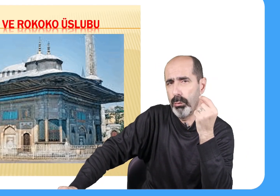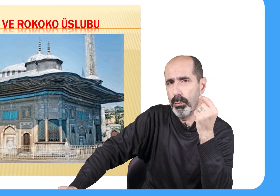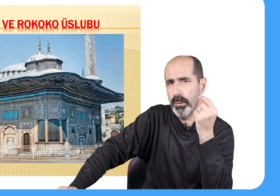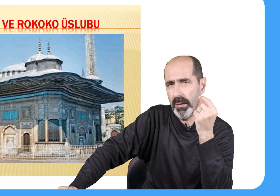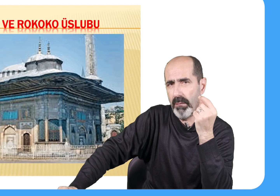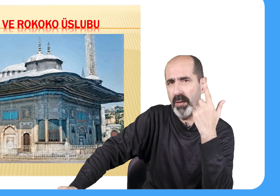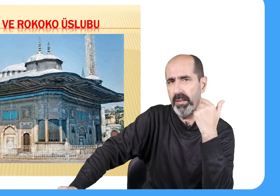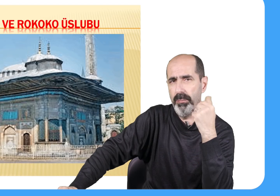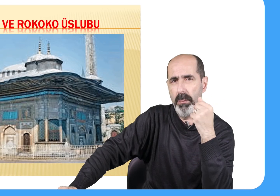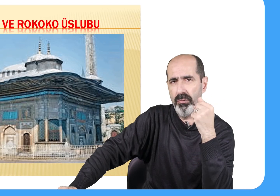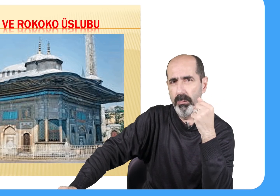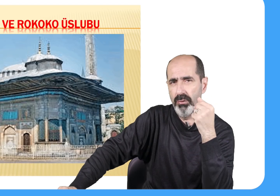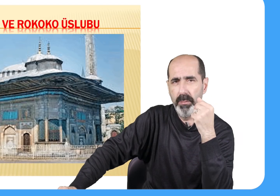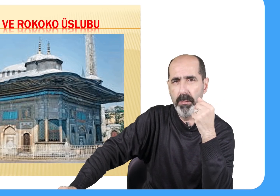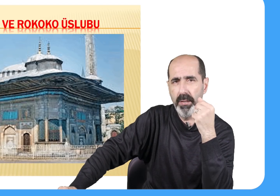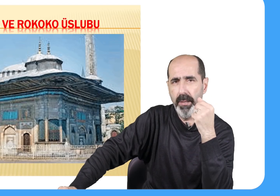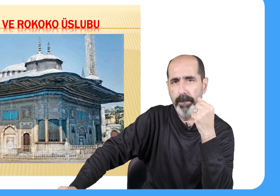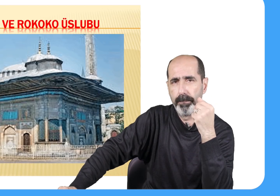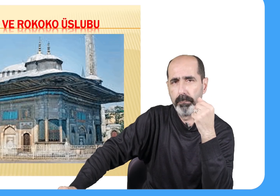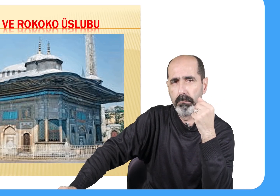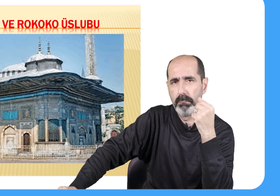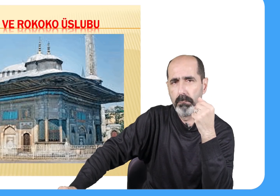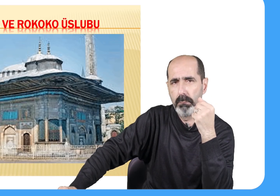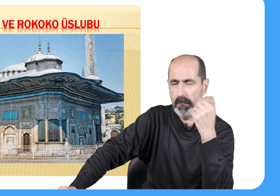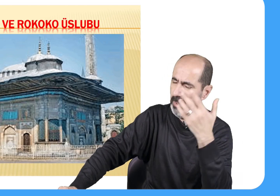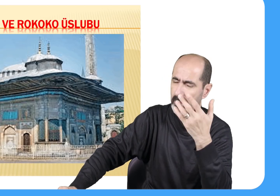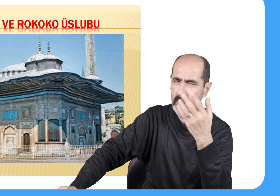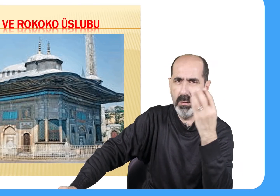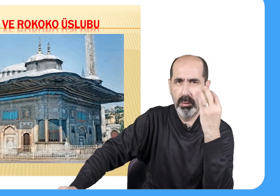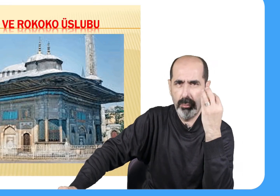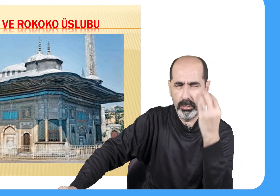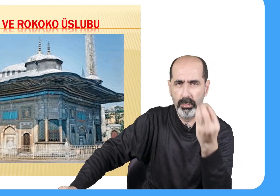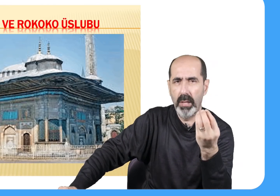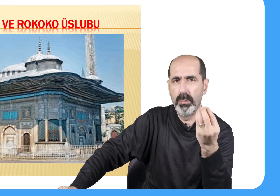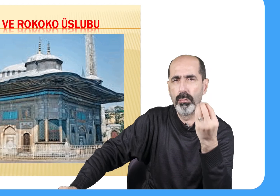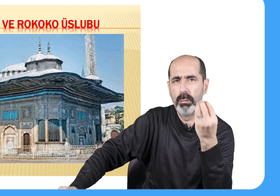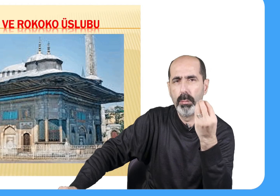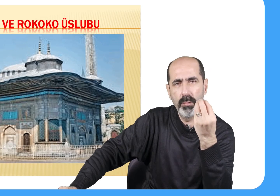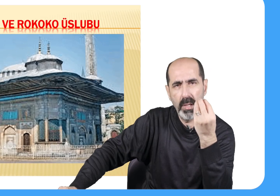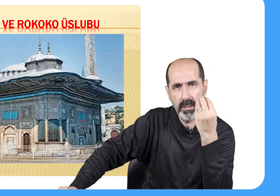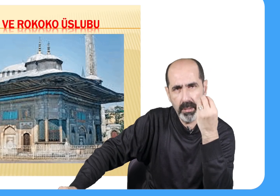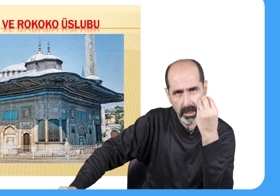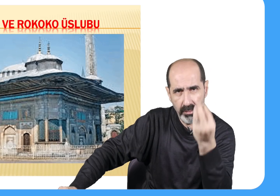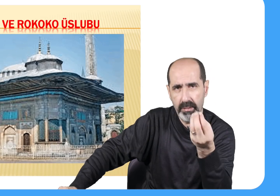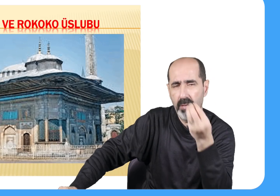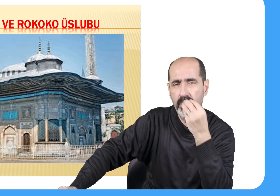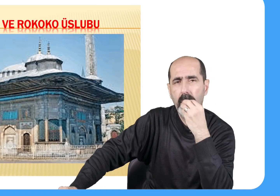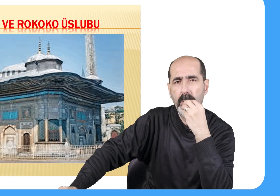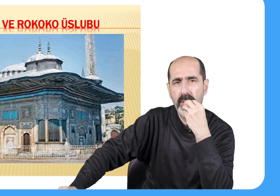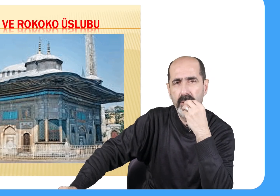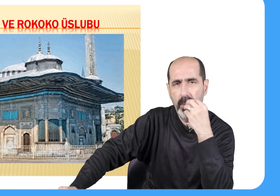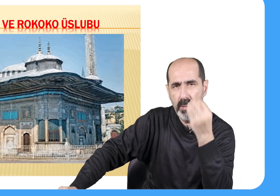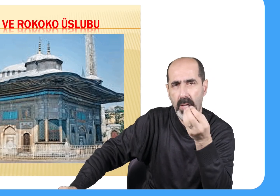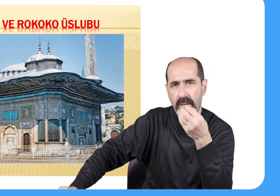klasik üslubundan da vazgeçmeye başlamıştır mimari de gerçekten çok güzel bir üstüne bluz vardı klasik